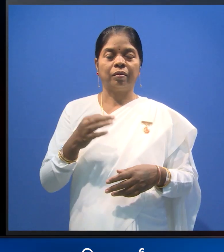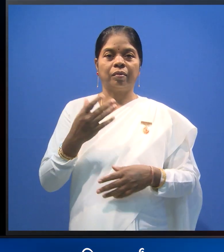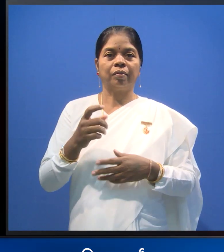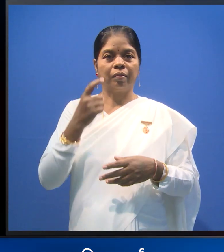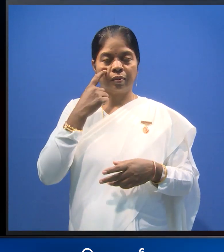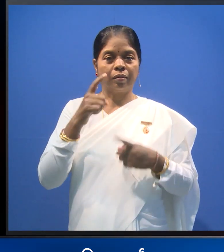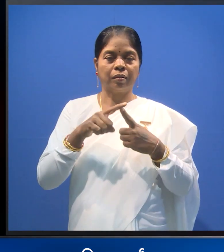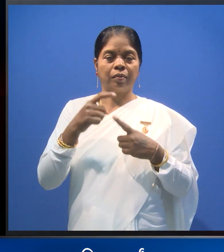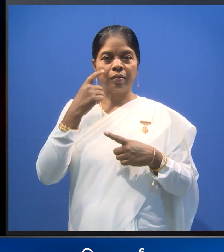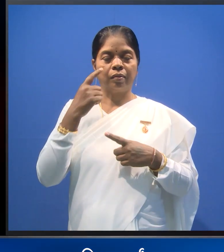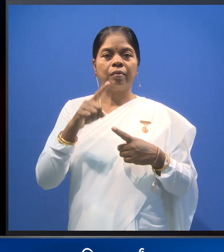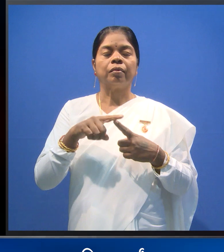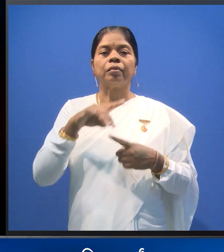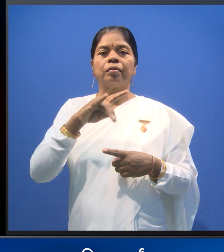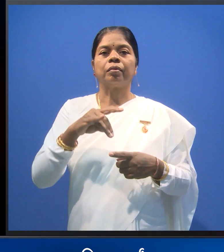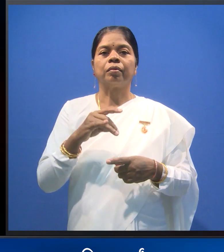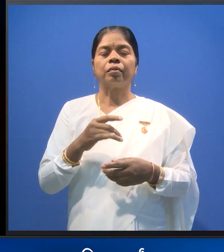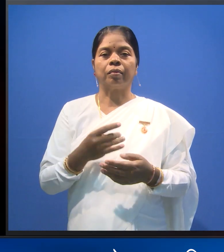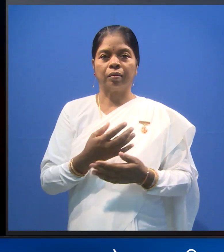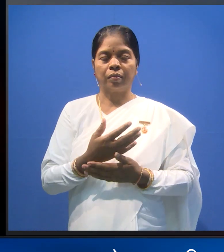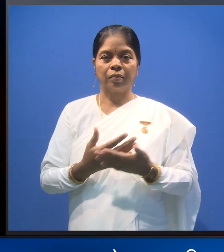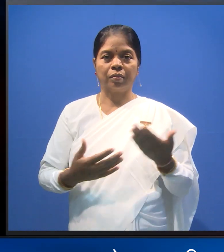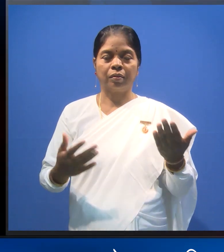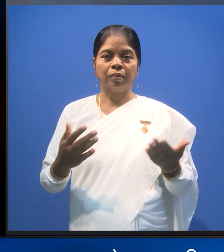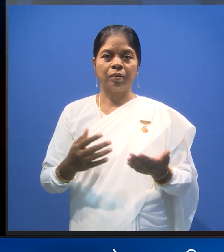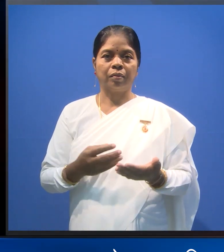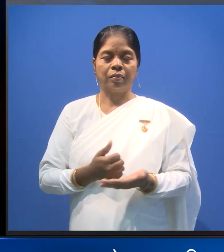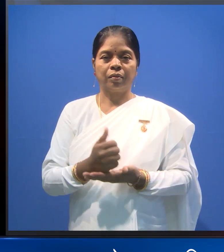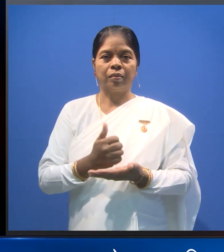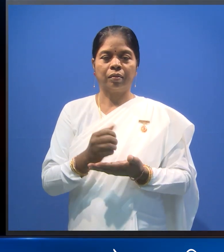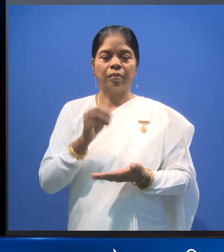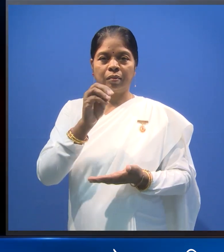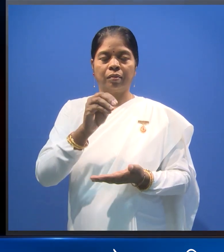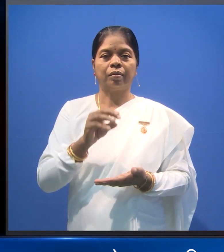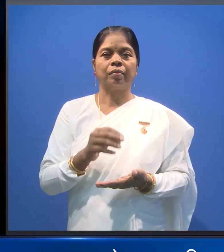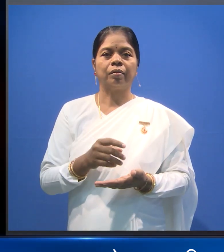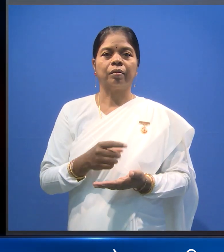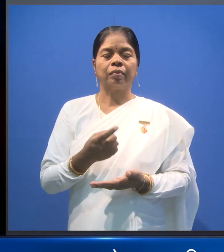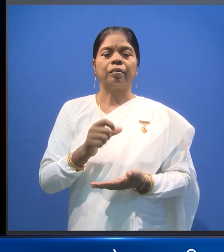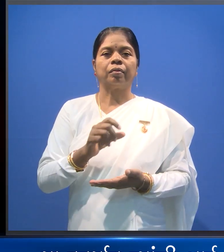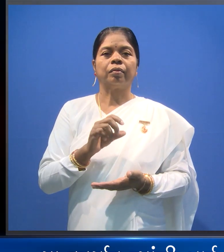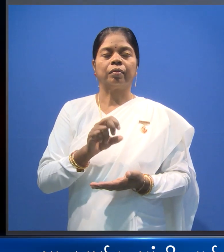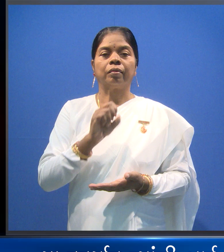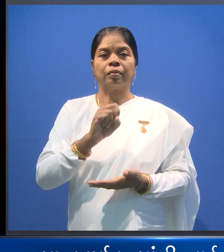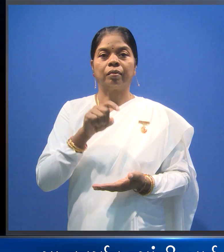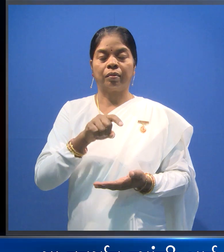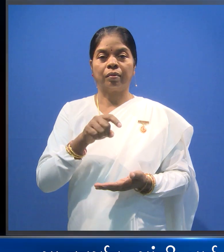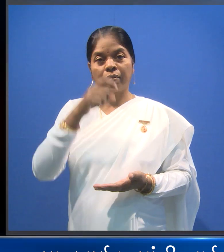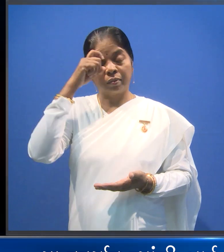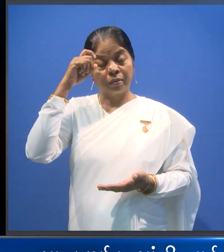IIT प्रवेश परीक्षेत उत्तीर्ण होण्यास प्रशिक्षण दिले जात असे. या